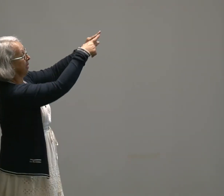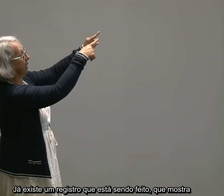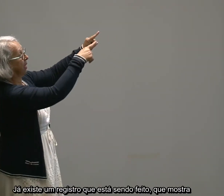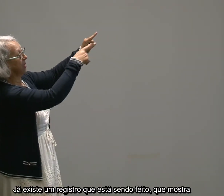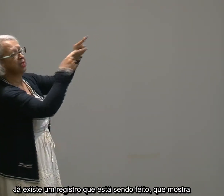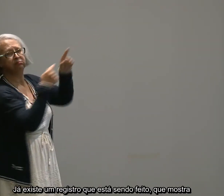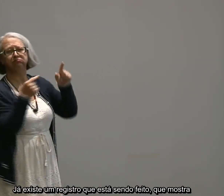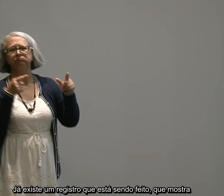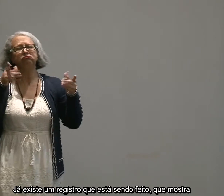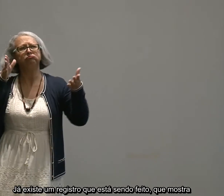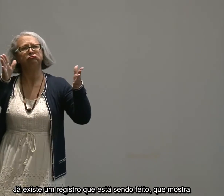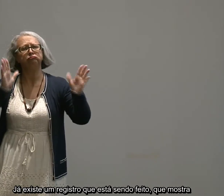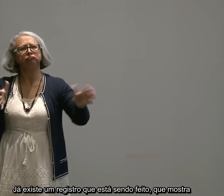É muito importante.